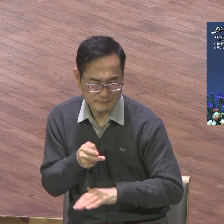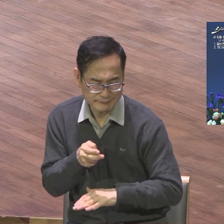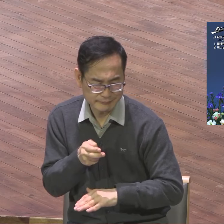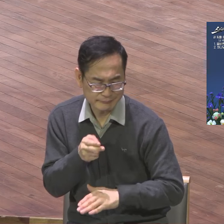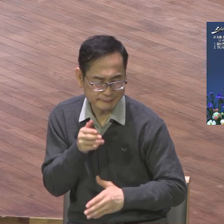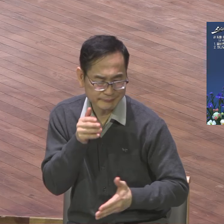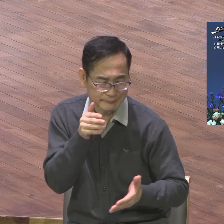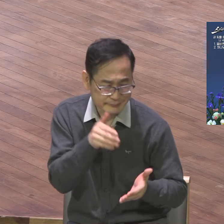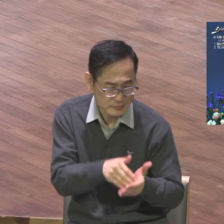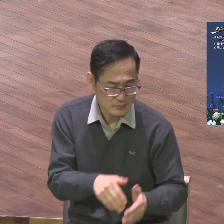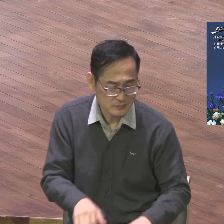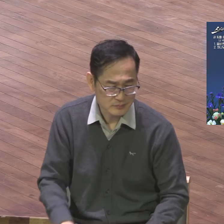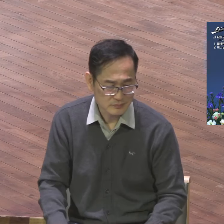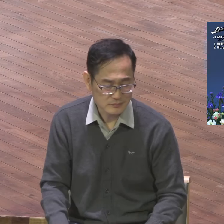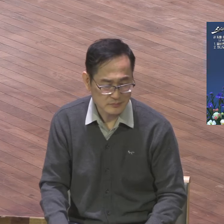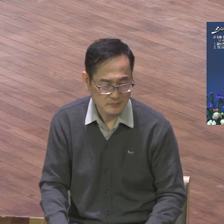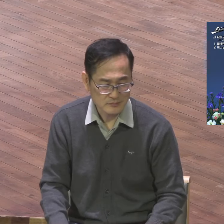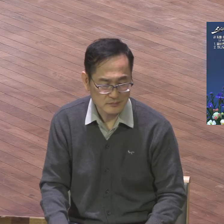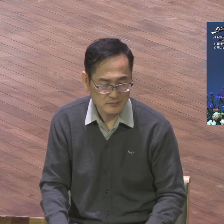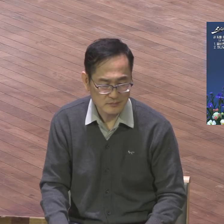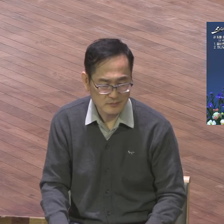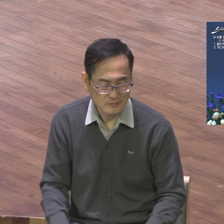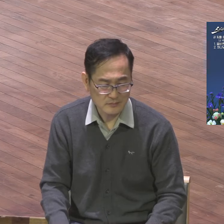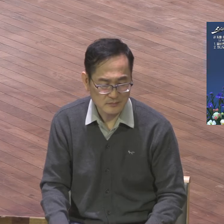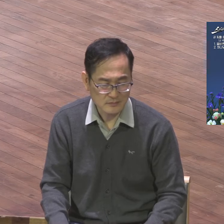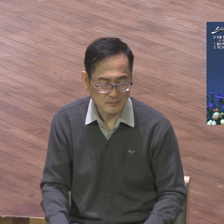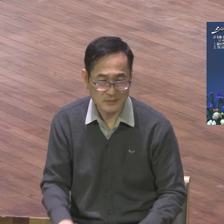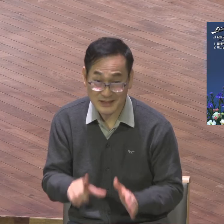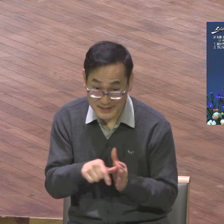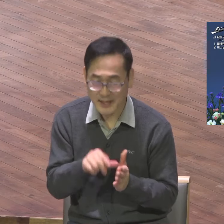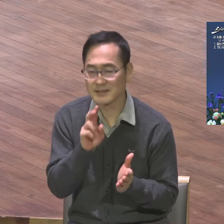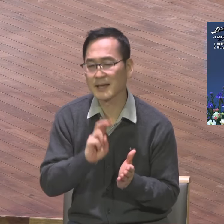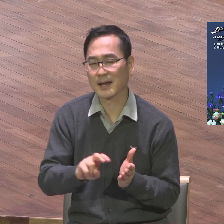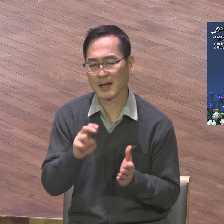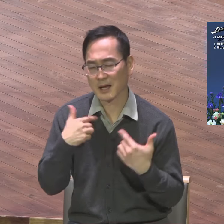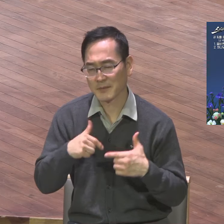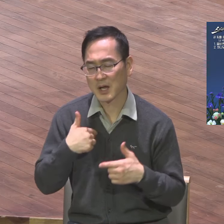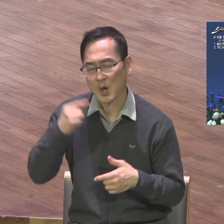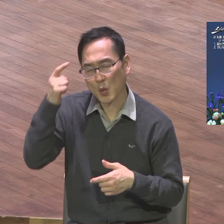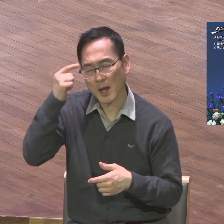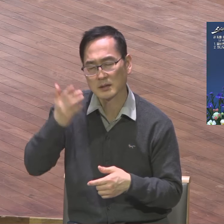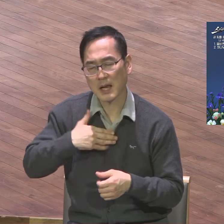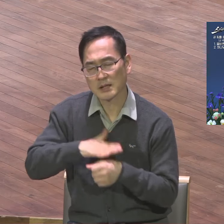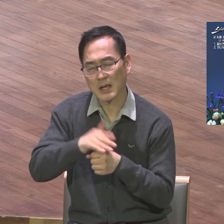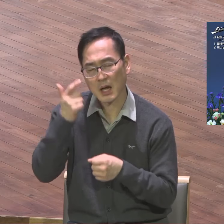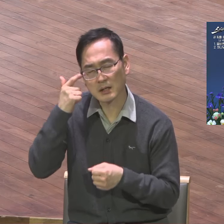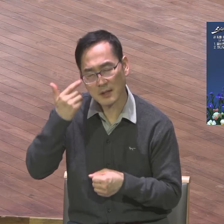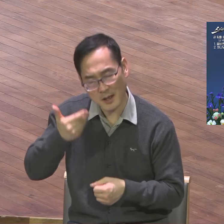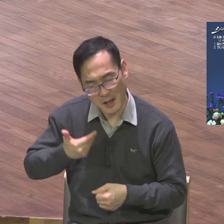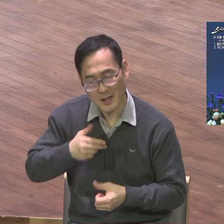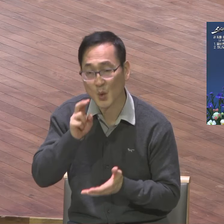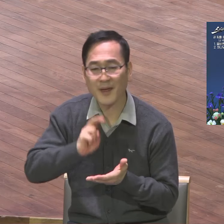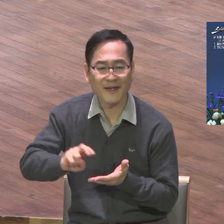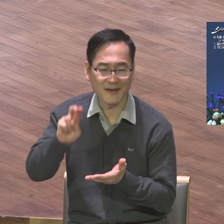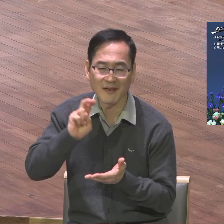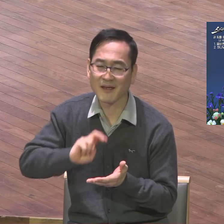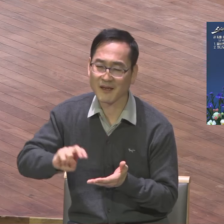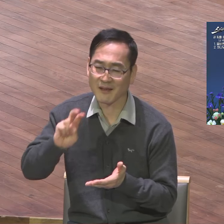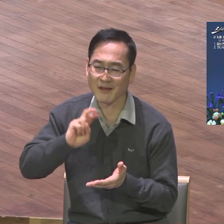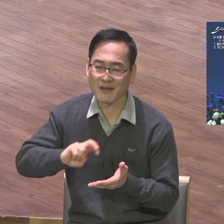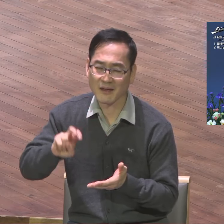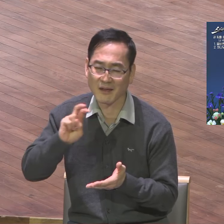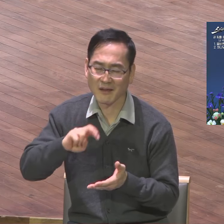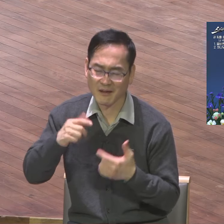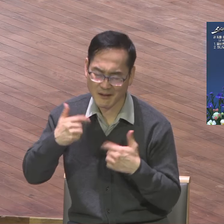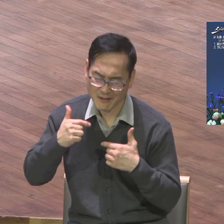그때 이거 수백 불을 불렀던 차잖아요. 왜 나를 사랑합니까? 그때 옛날 복음성 이런 천상이 있었어요.